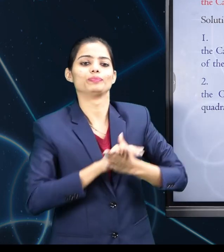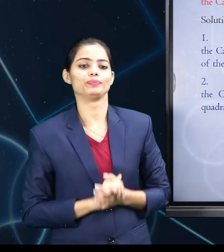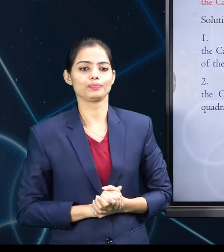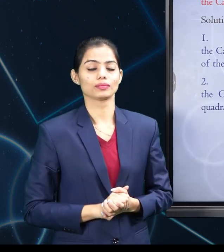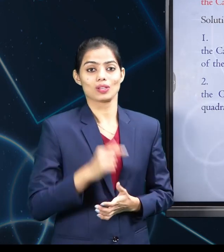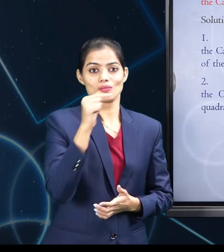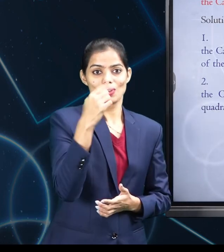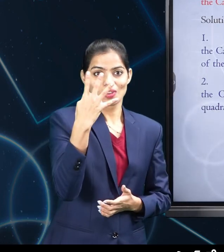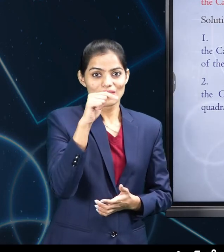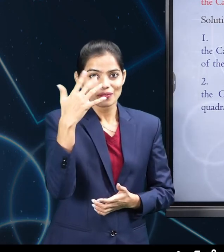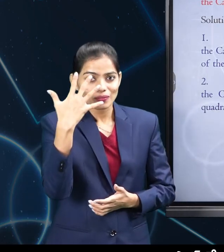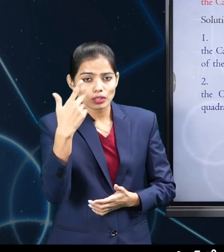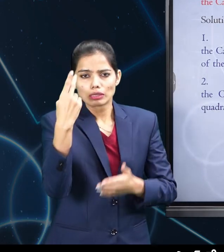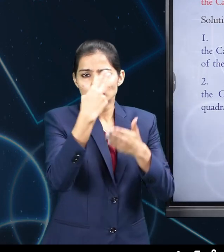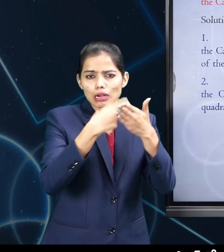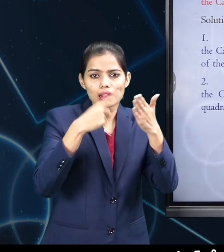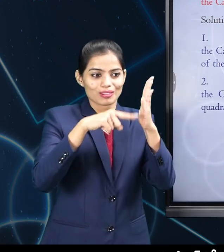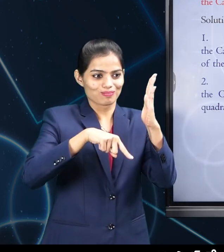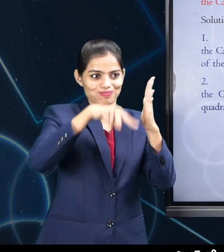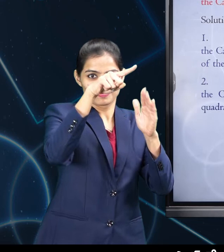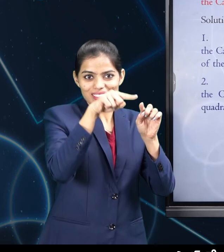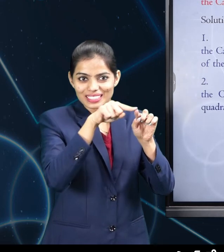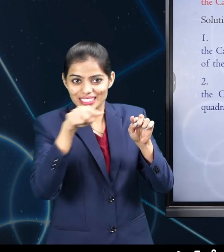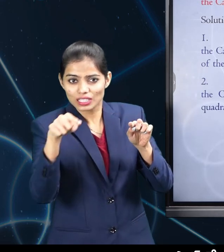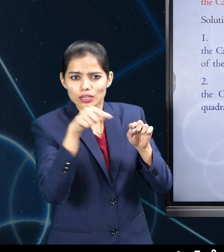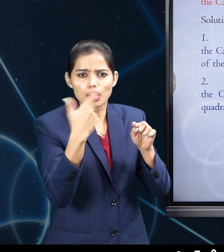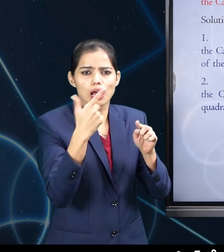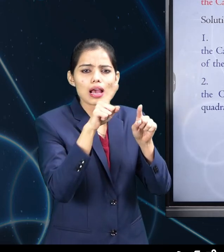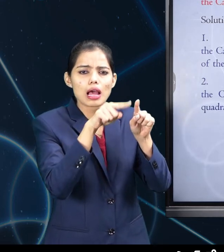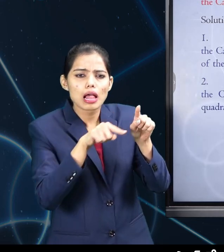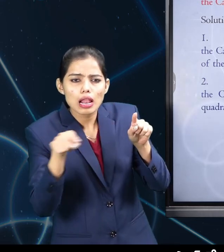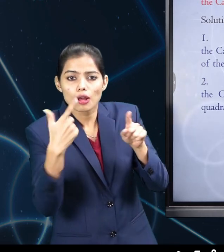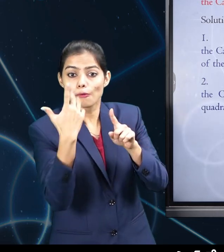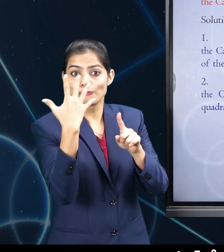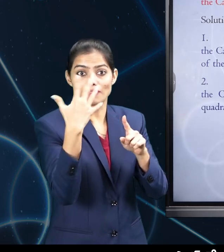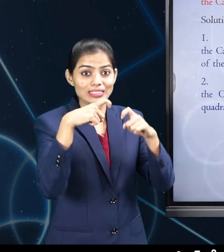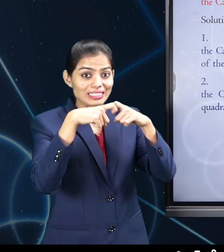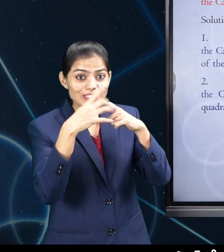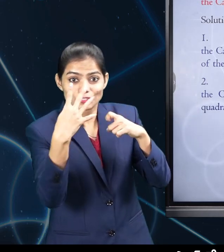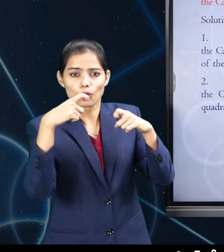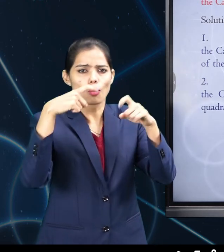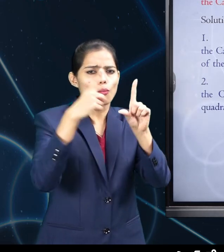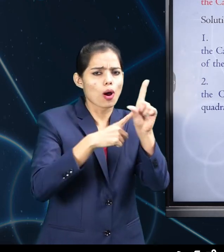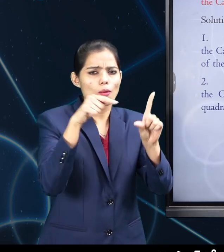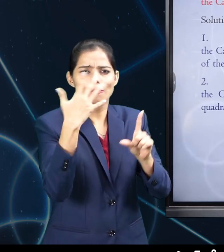ఉంది. 3. ఫ్లాట్ చేయడానికి -4, -5 x